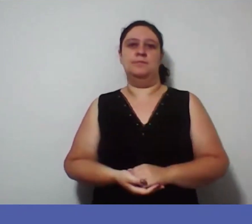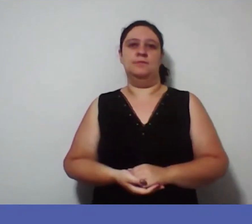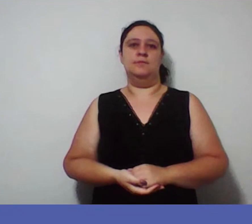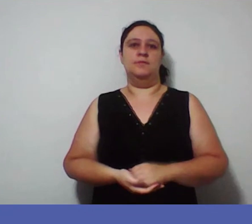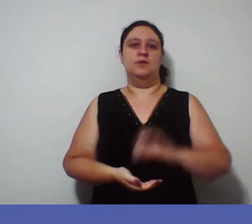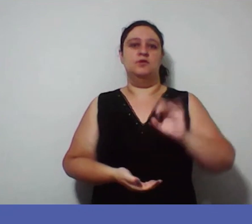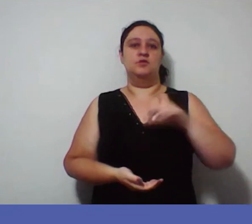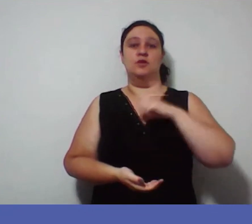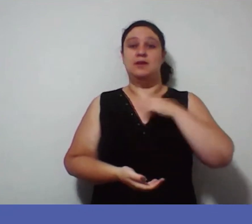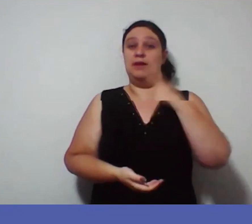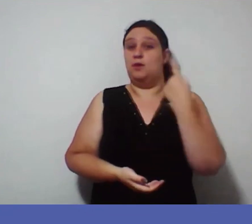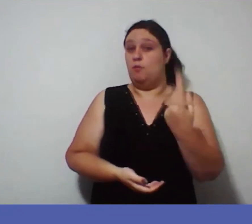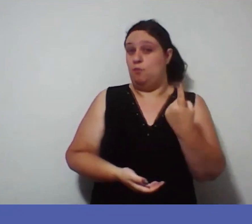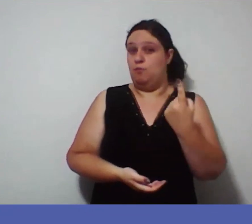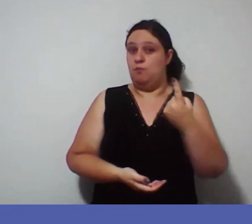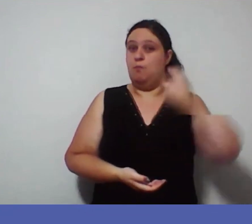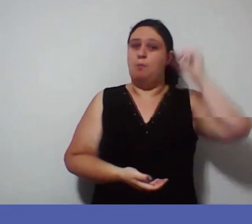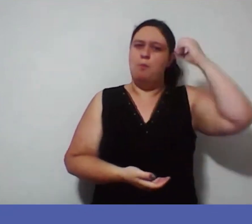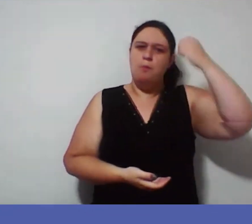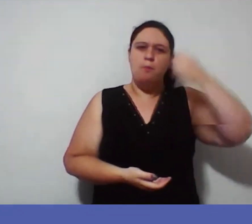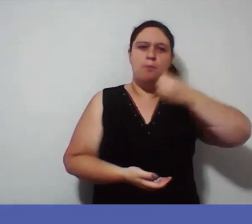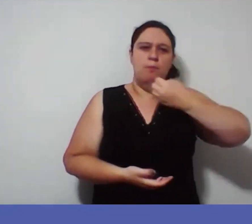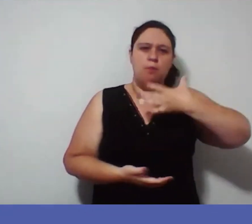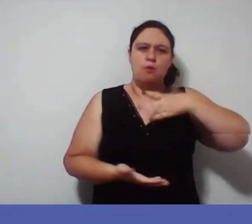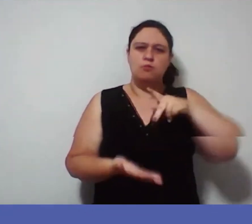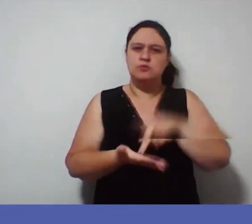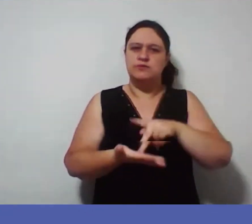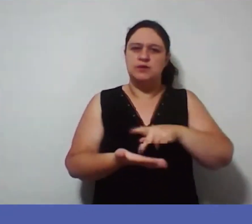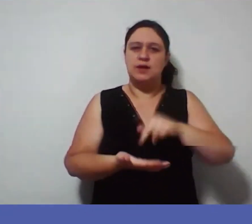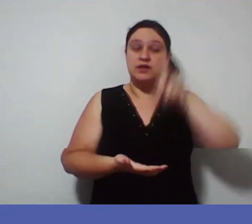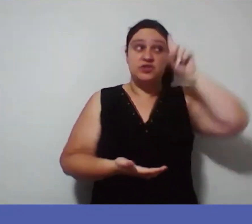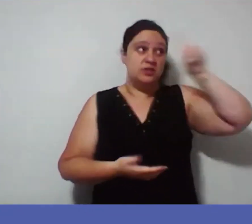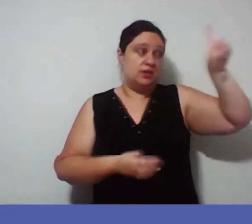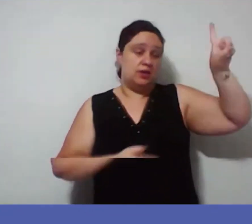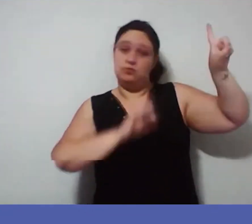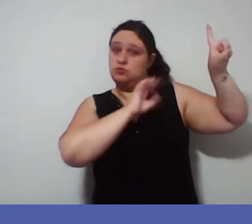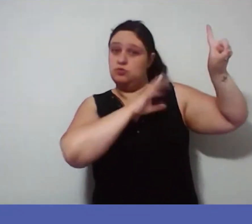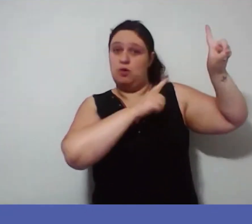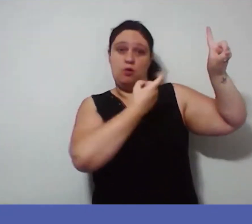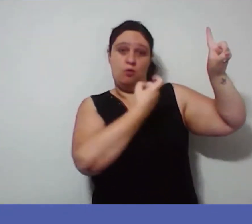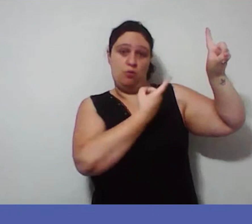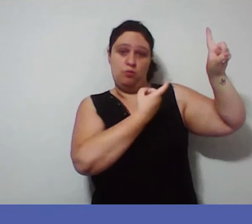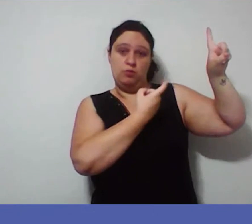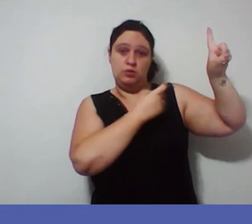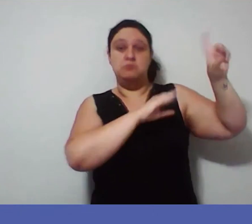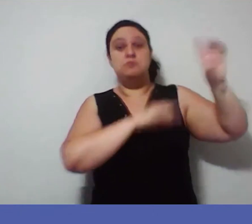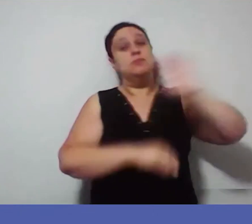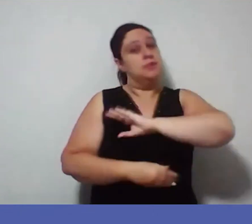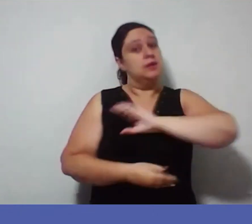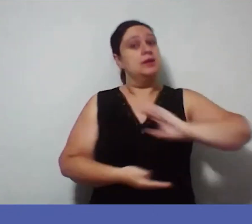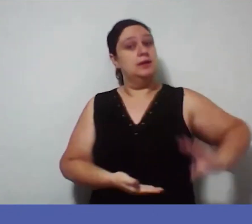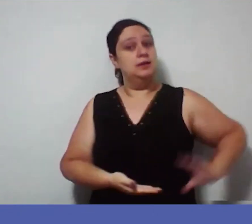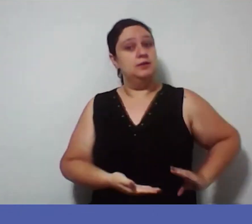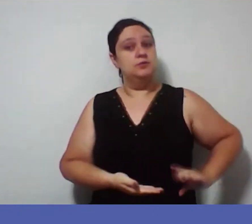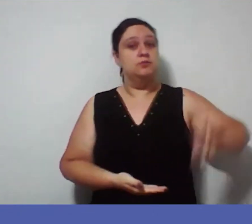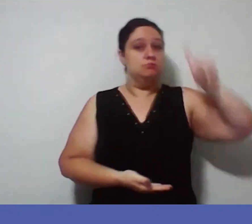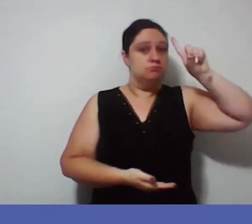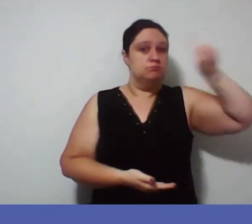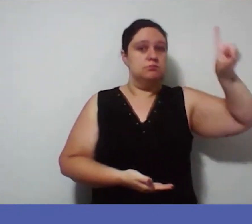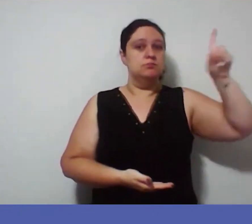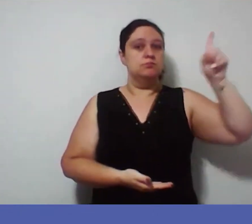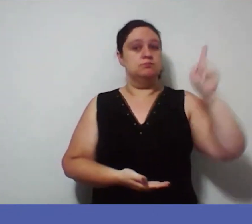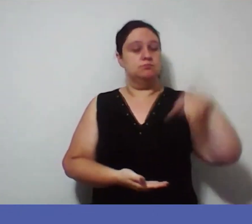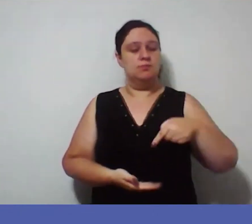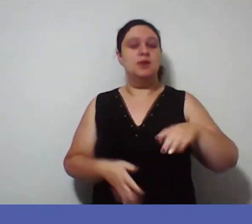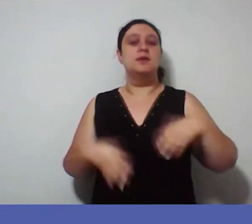bom, é Deus. E Cristo é Deus. Então o requisito